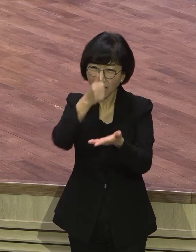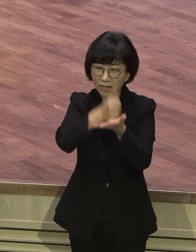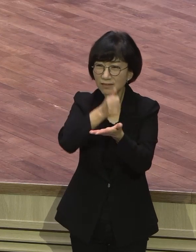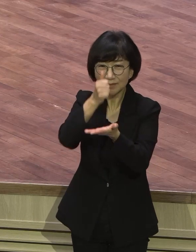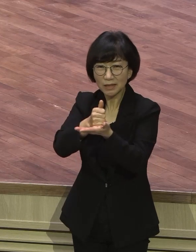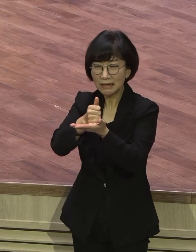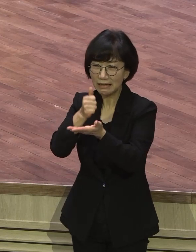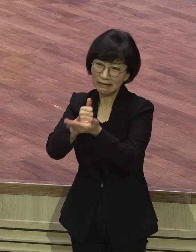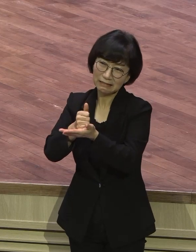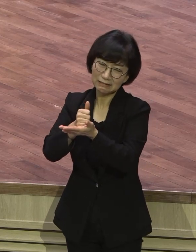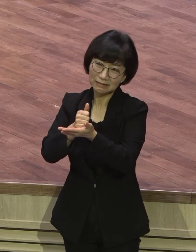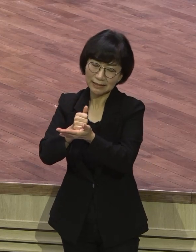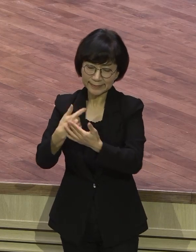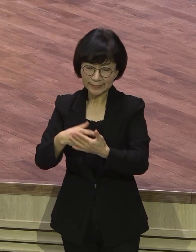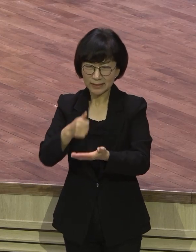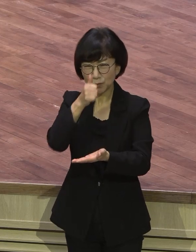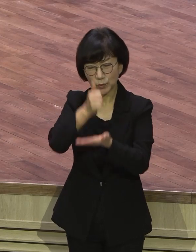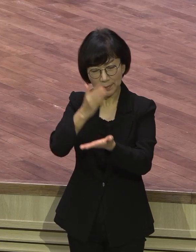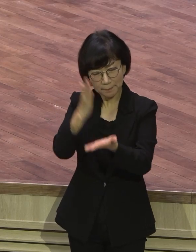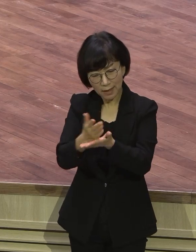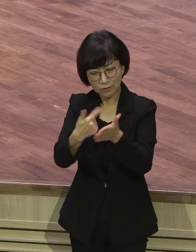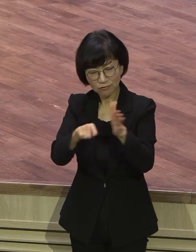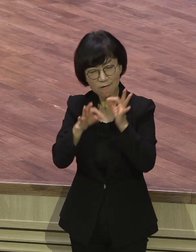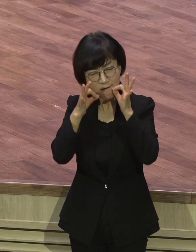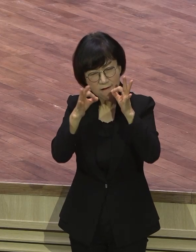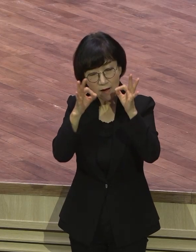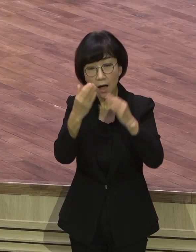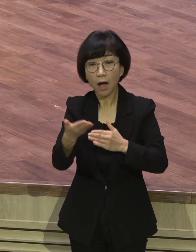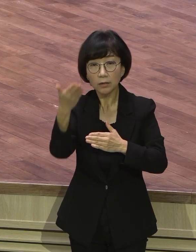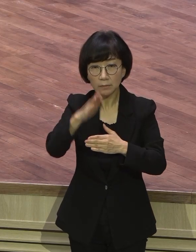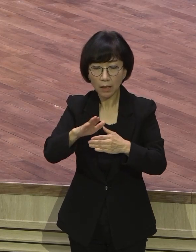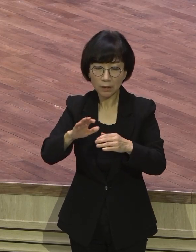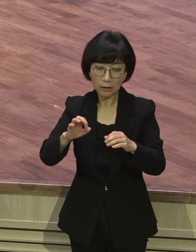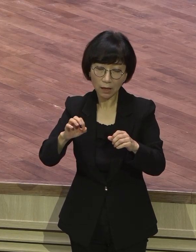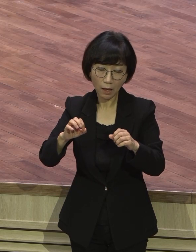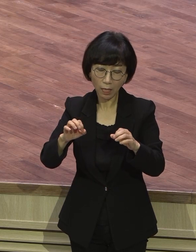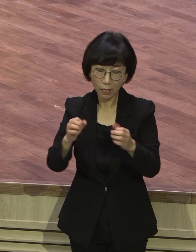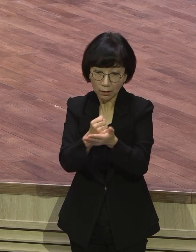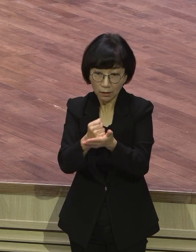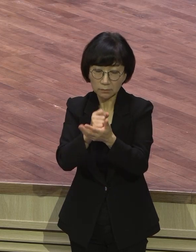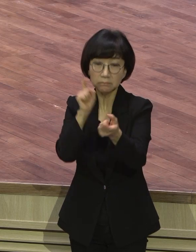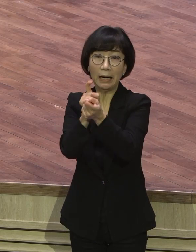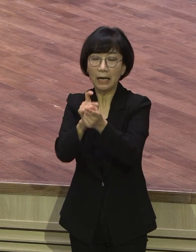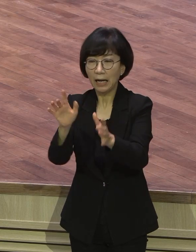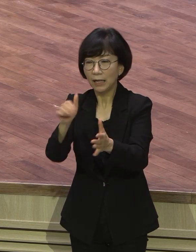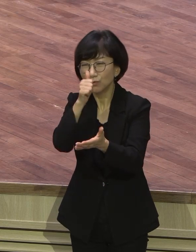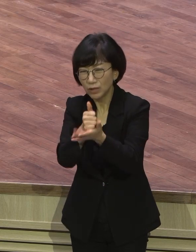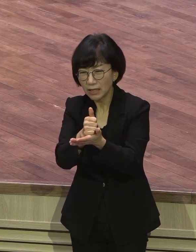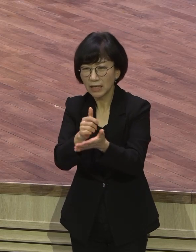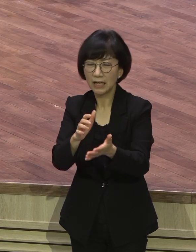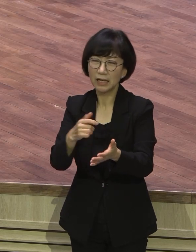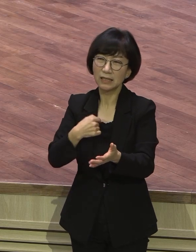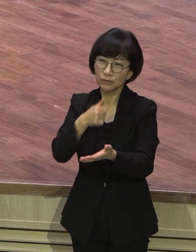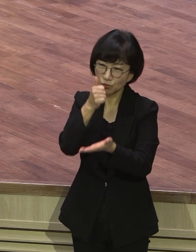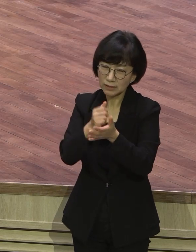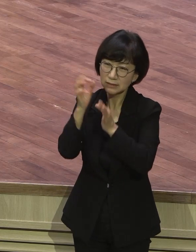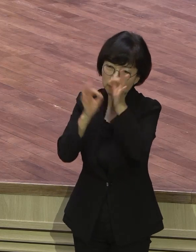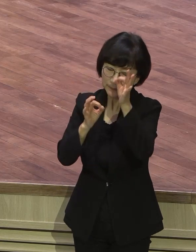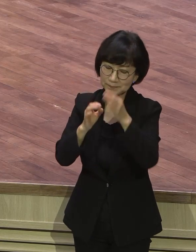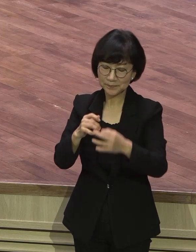죄 안질라고 일을 서는데 자꾸 자기도 모르게 죄라는 사실을 깨닫게 되었어요